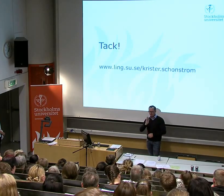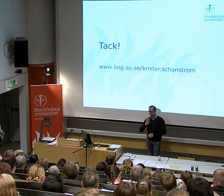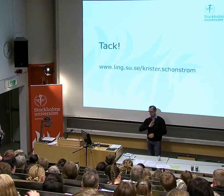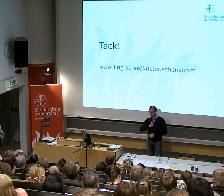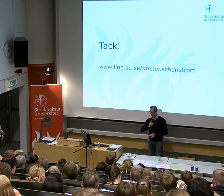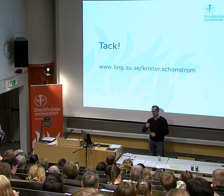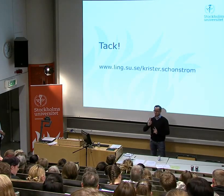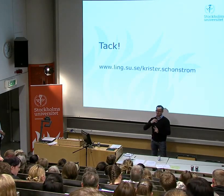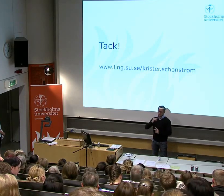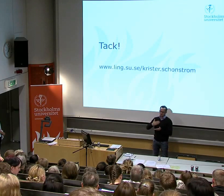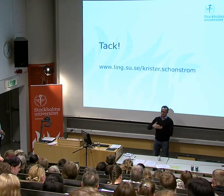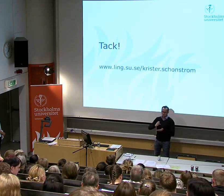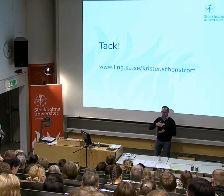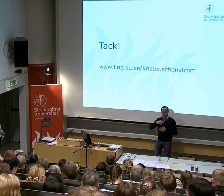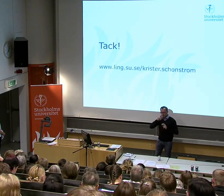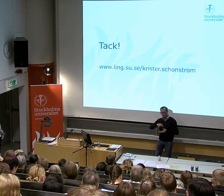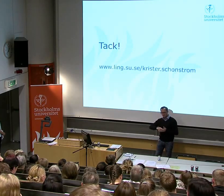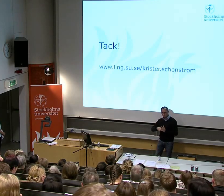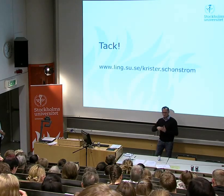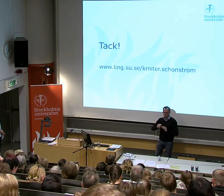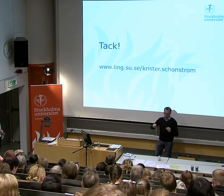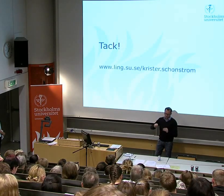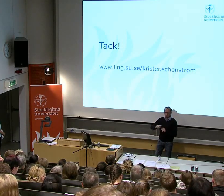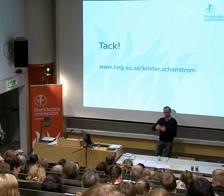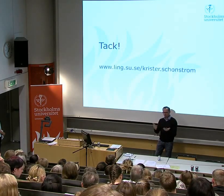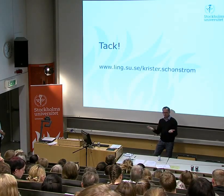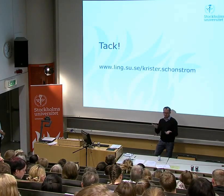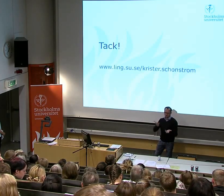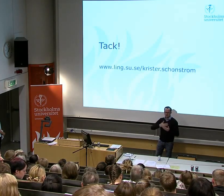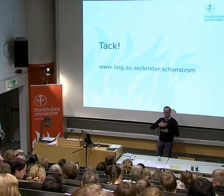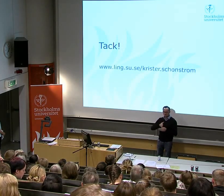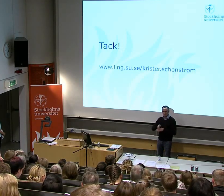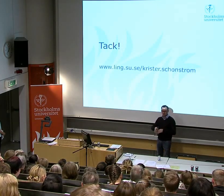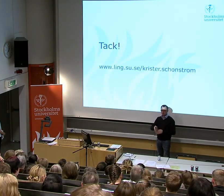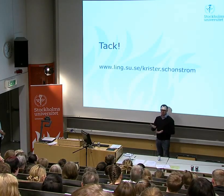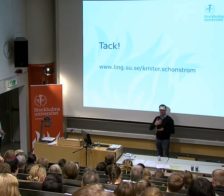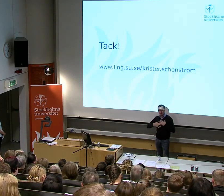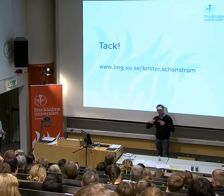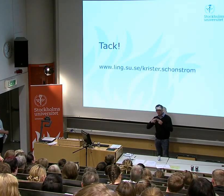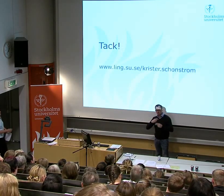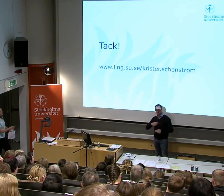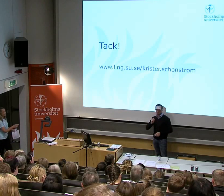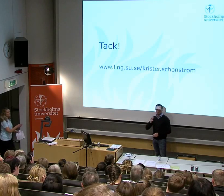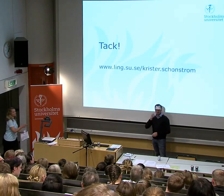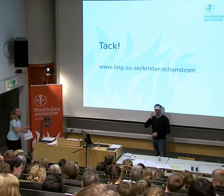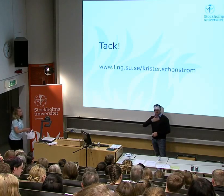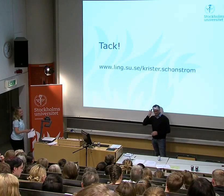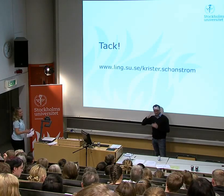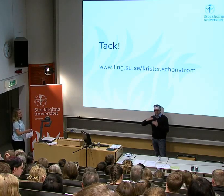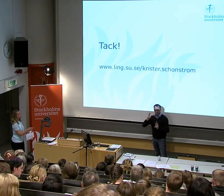avhandlingen i fulltext, ett PDF-dokument som man kan ladda ner och läsa. Och gärna kontakta mig ifall